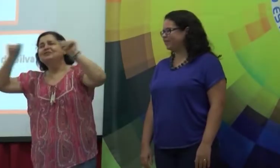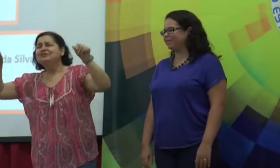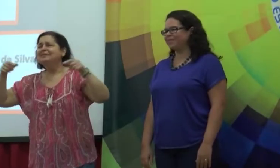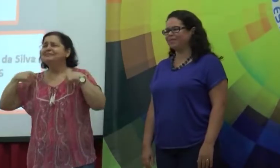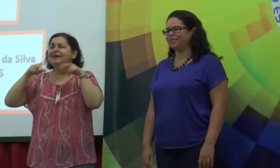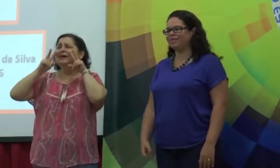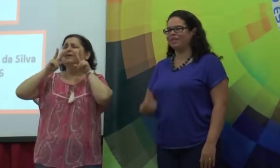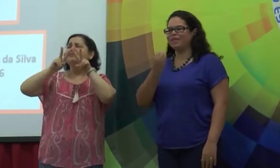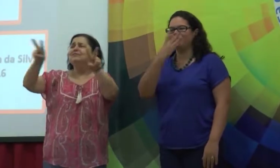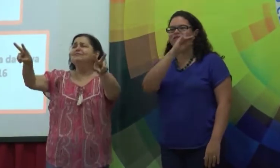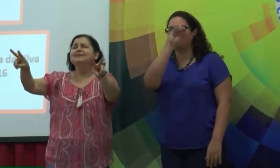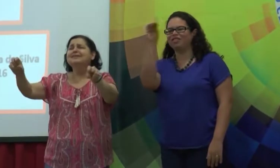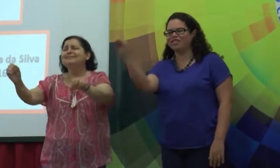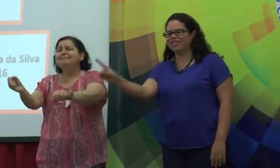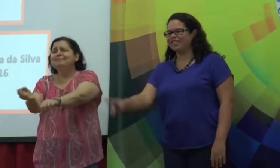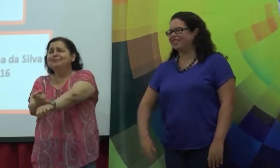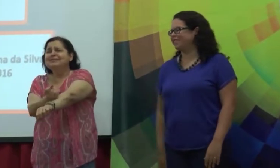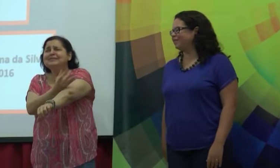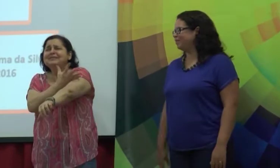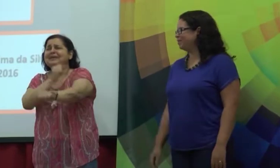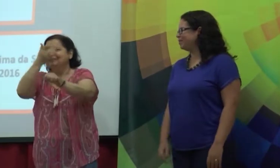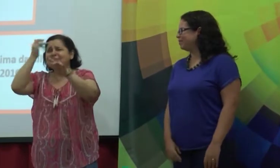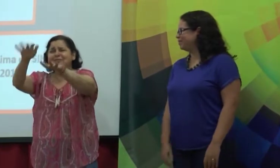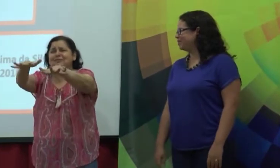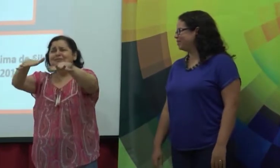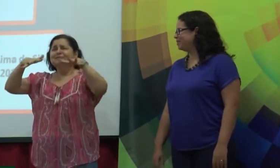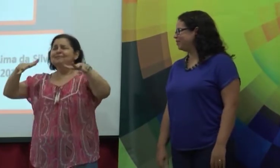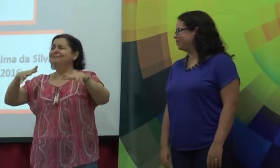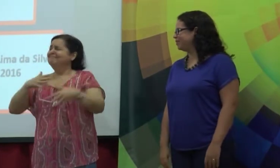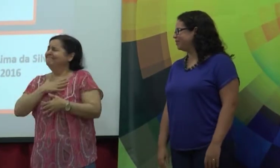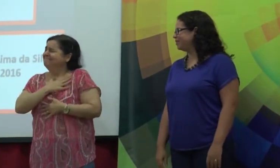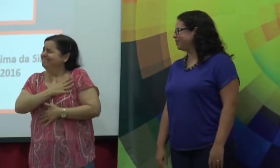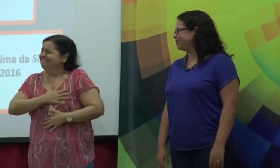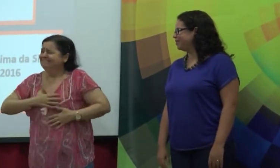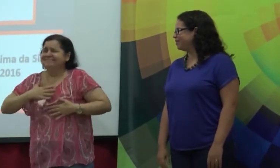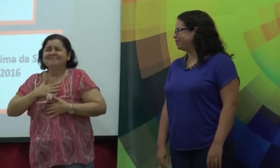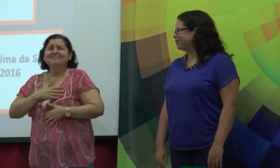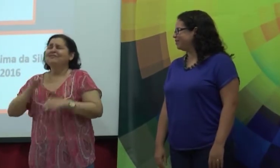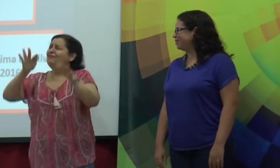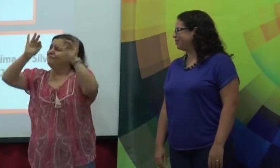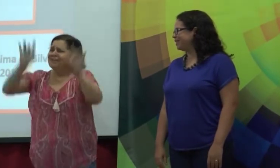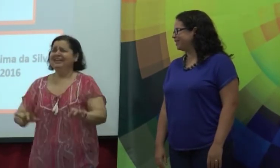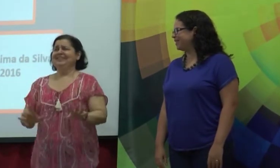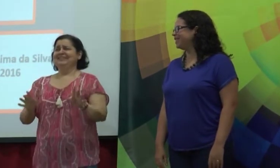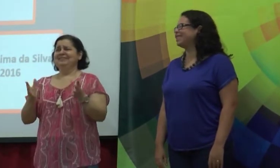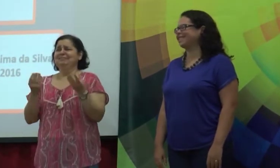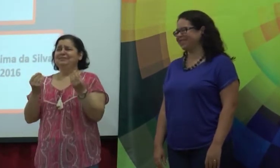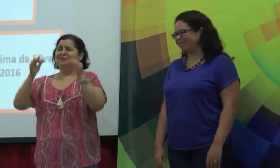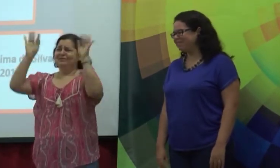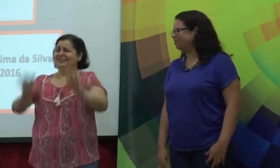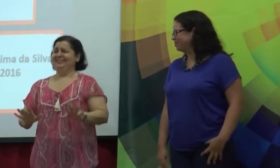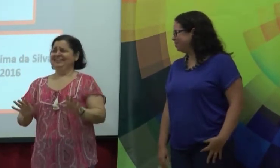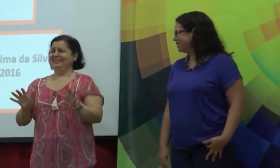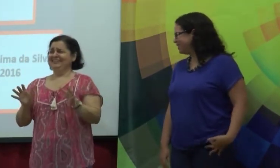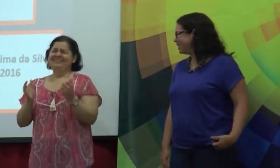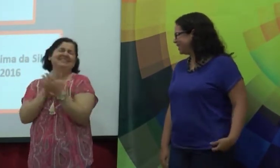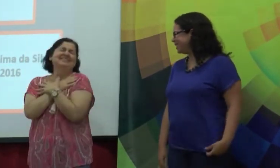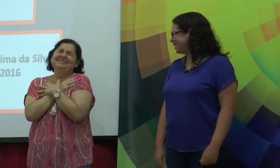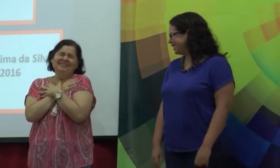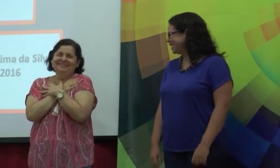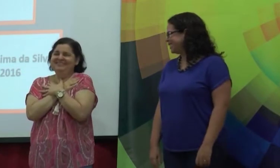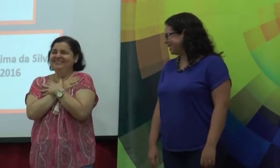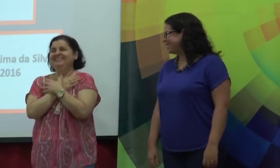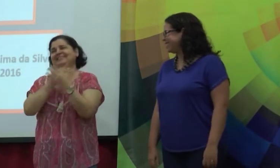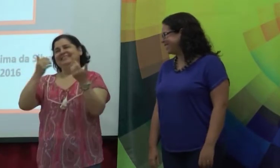Olá, bom dia a todos. Eu estou muito emocionada de ver esse auditório cheio. Eu estou feliz